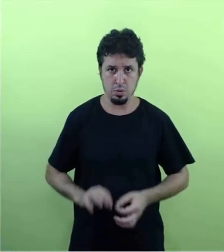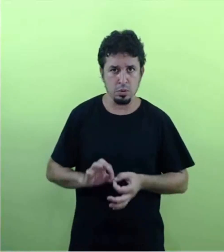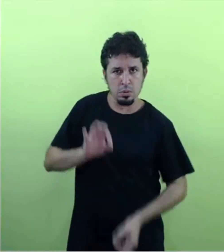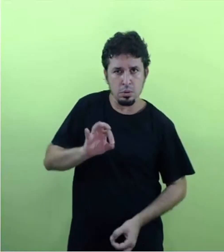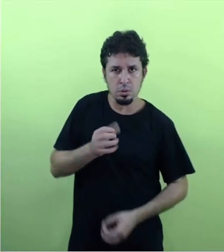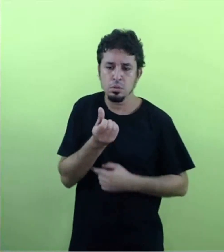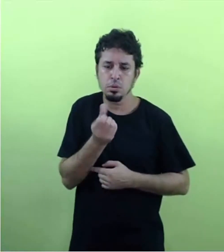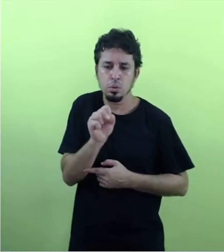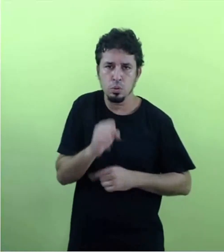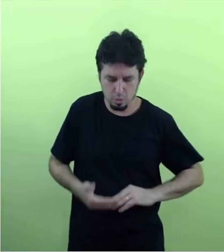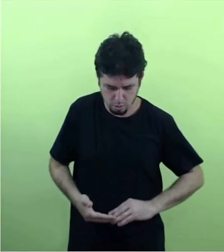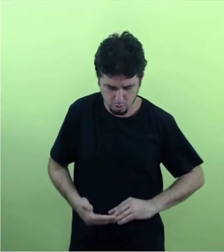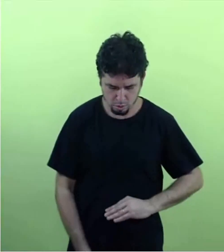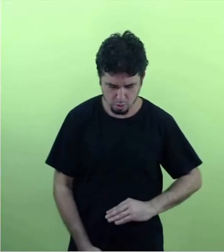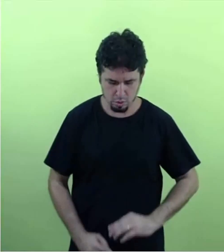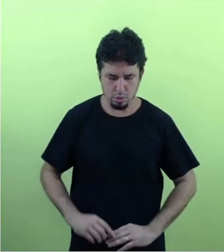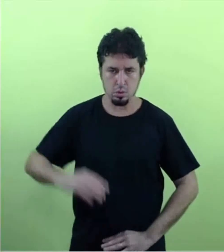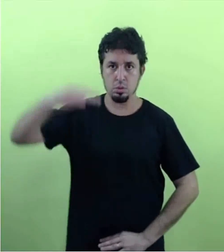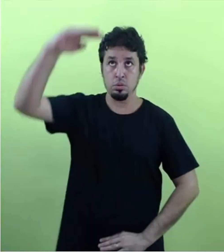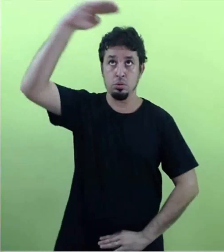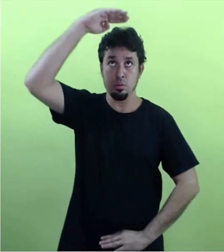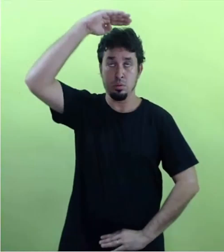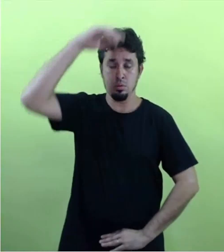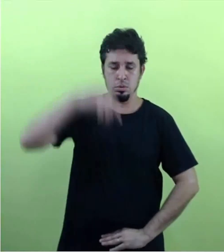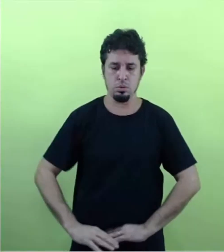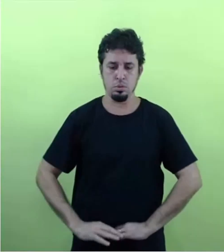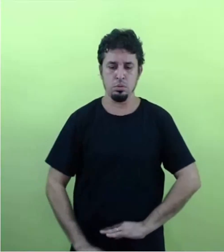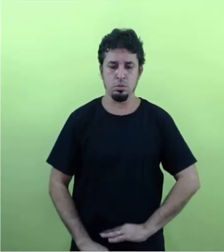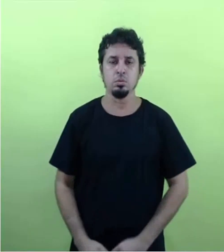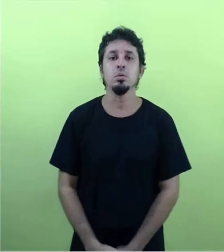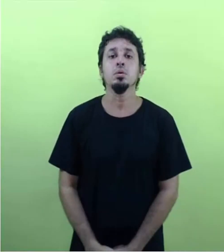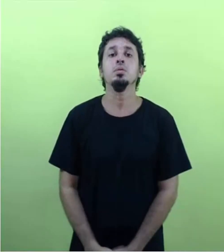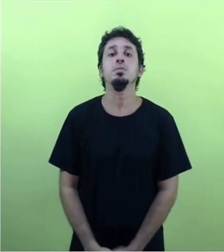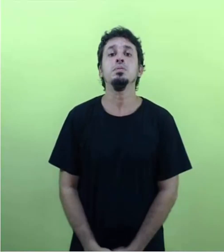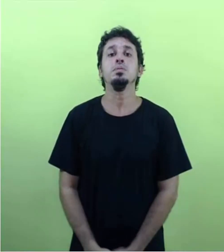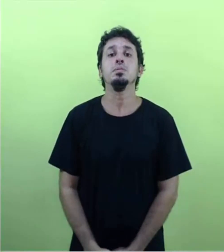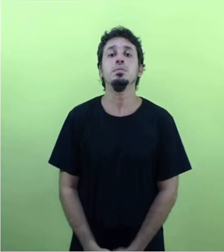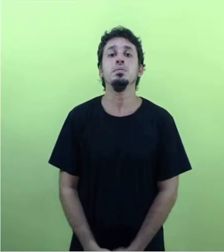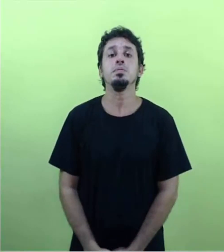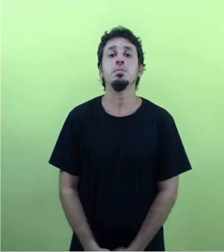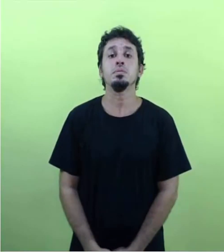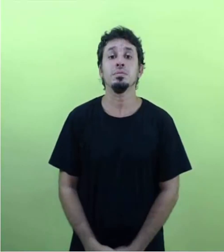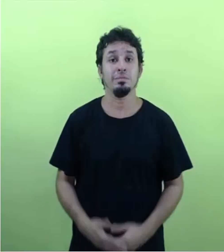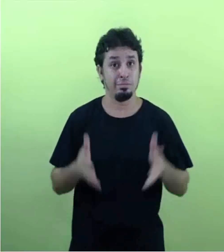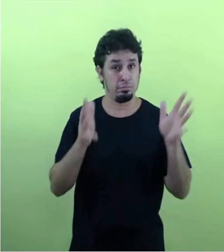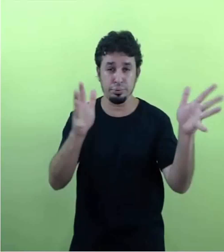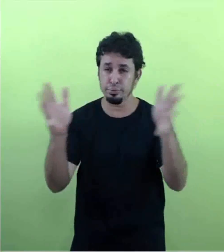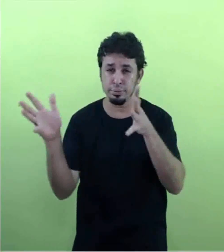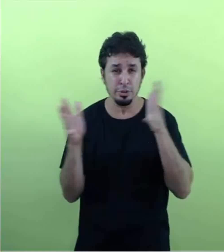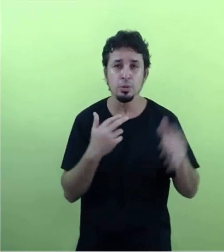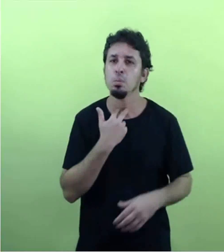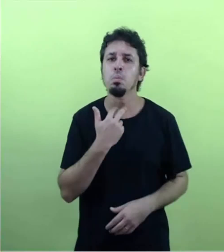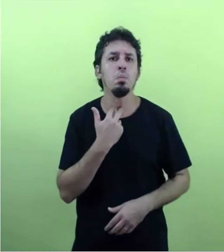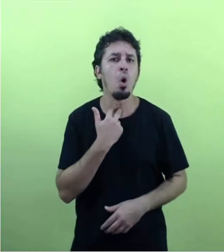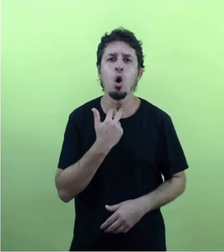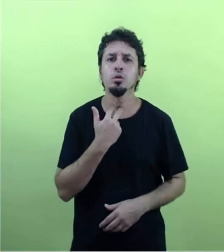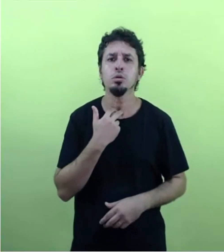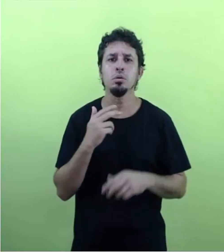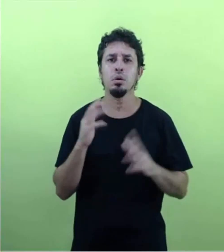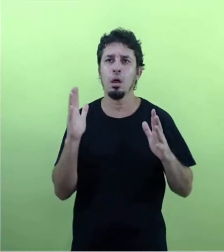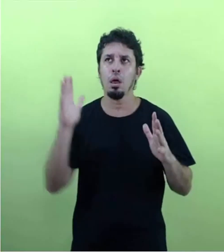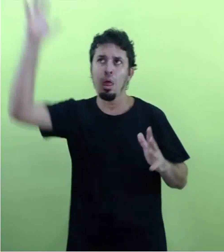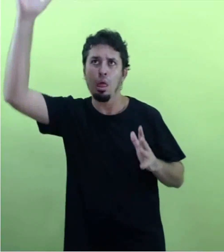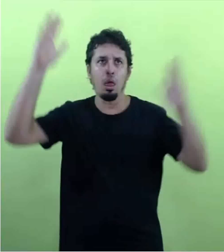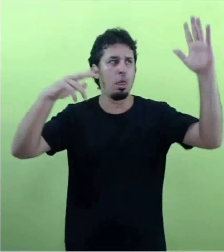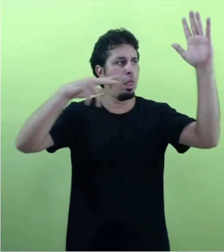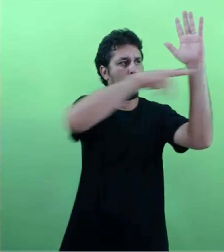6 e 8 centímetros abaixo da posição das mãos do sinalizante. A sinalização não pode sair do